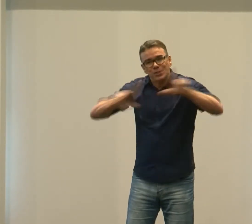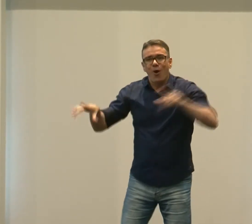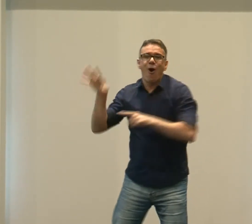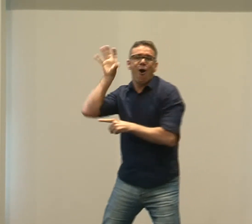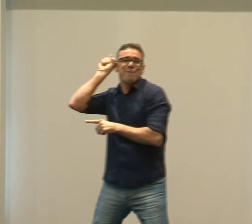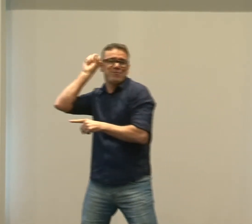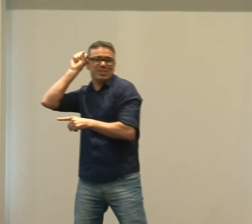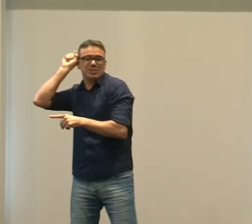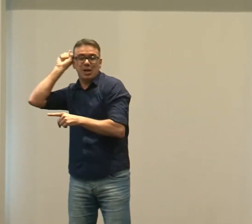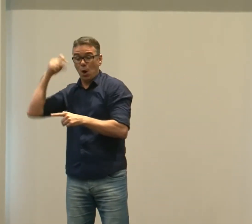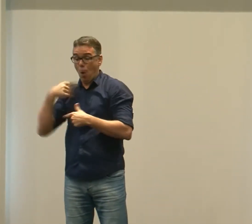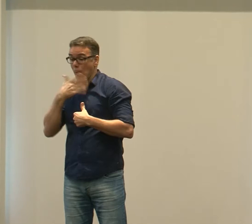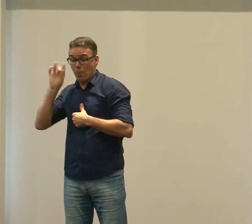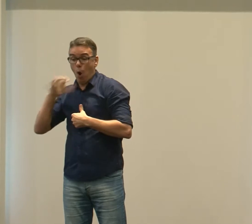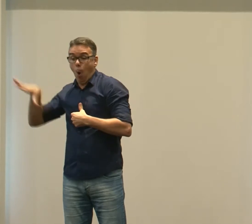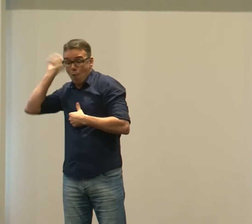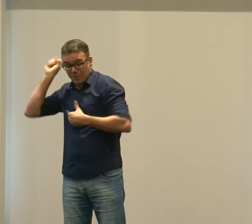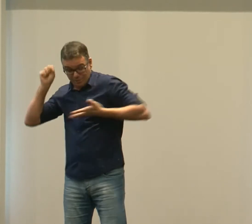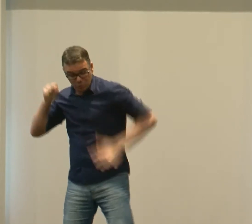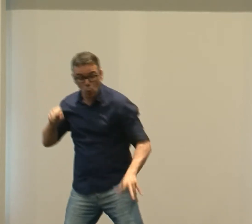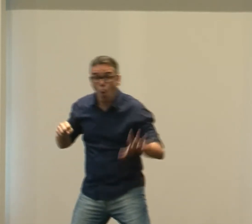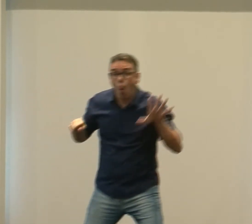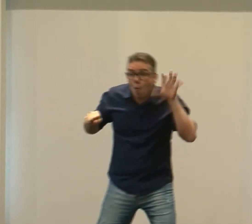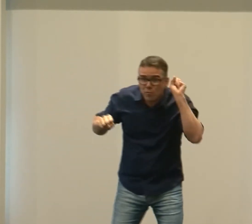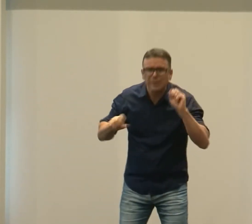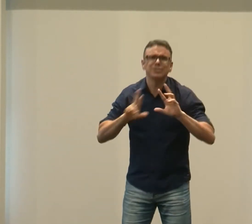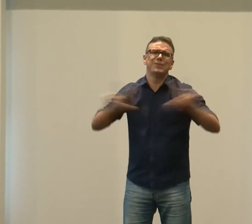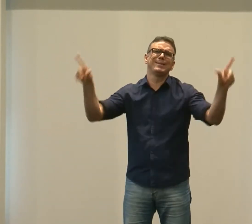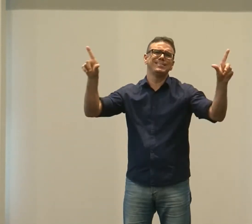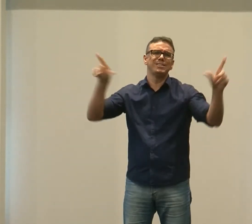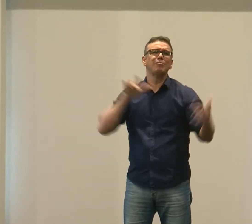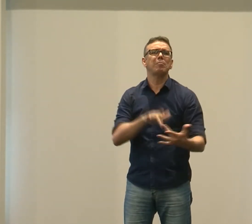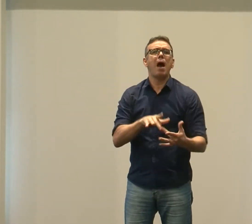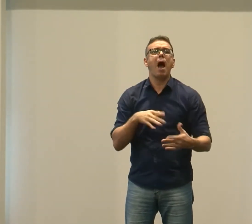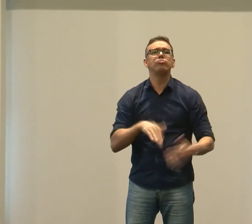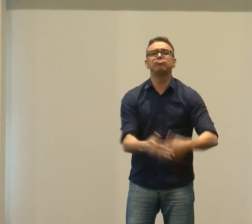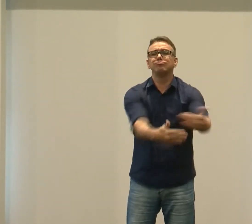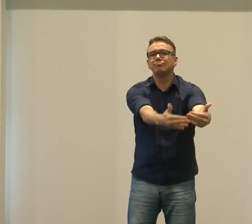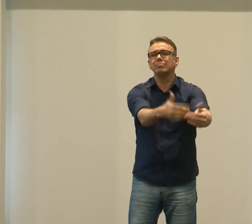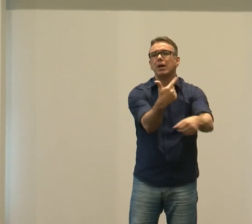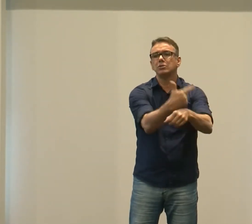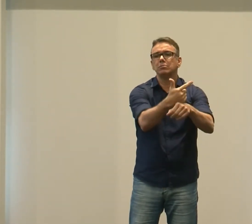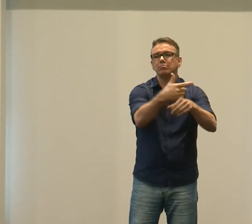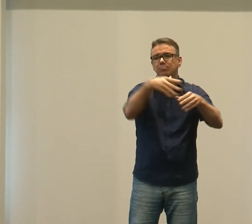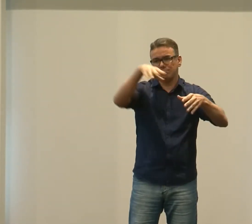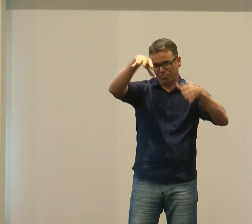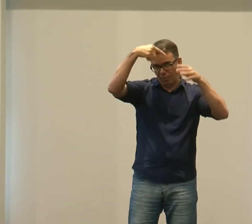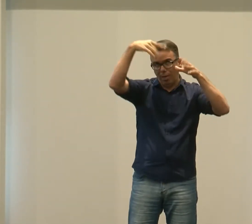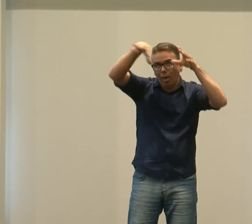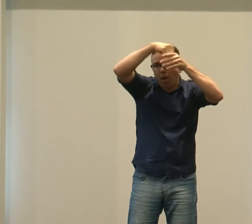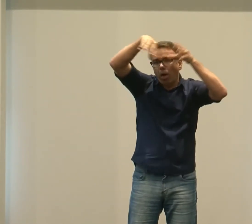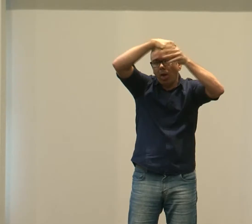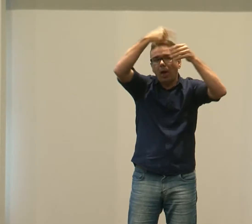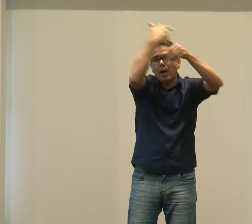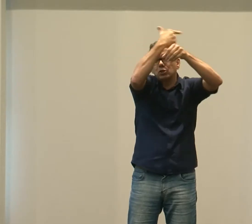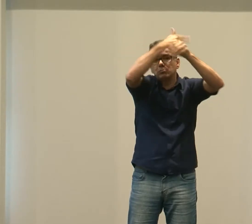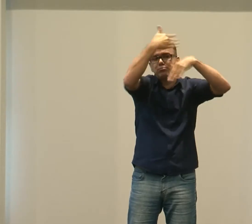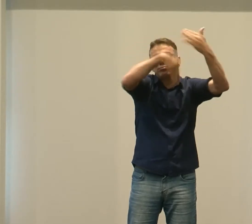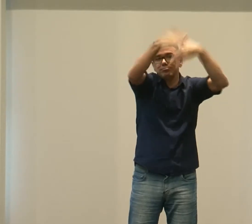pode dificultar o desenvolvimento lexical da criança. Quando a criança é ouvinte e os pais ouvintes, o desenvolvimento é muito mais